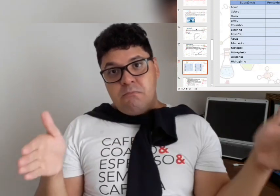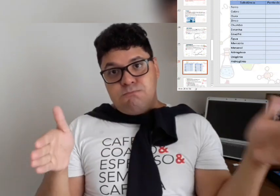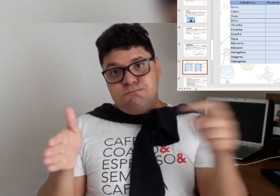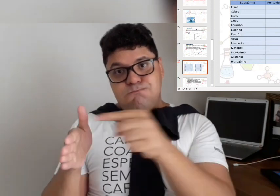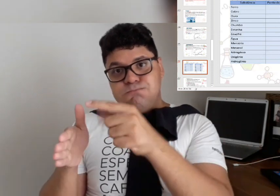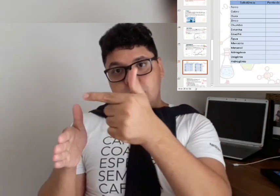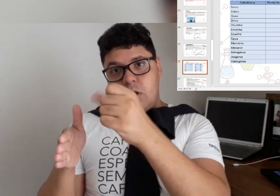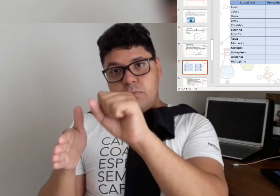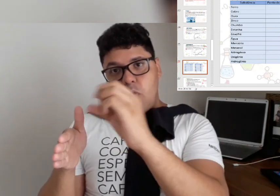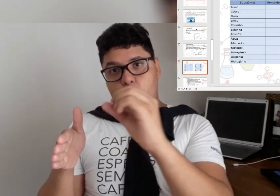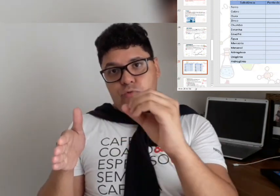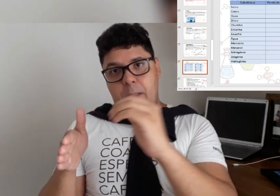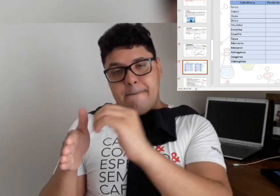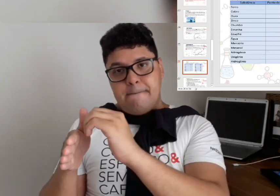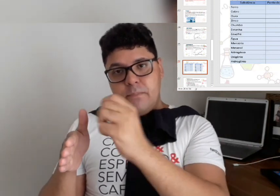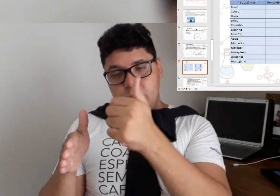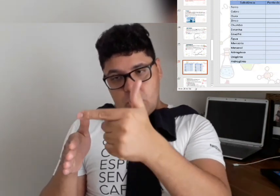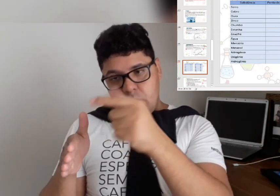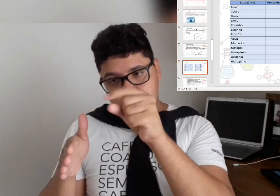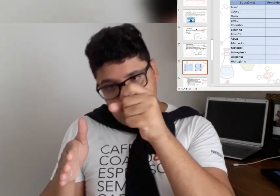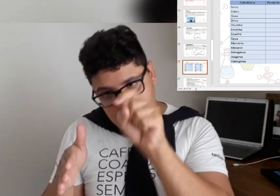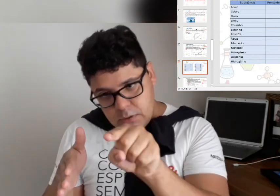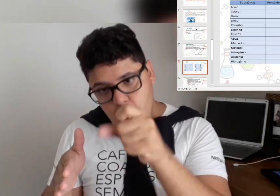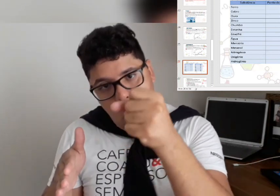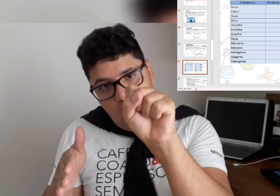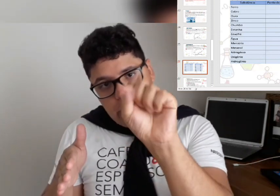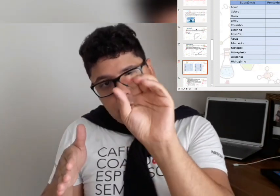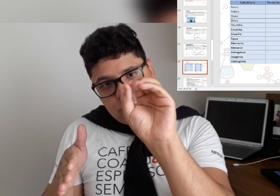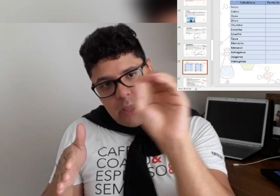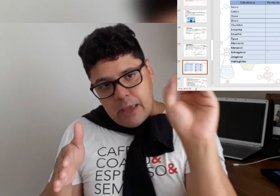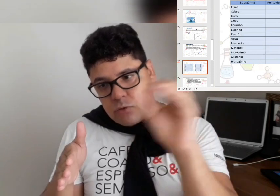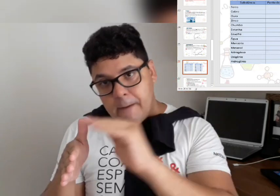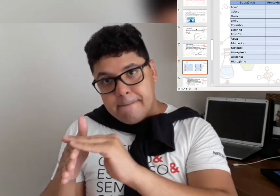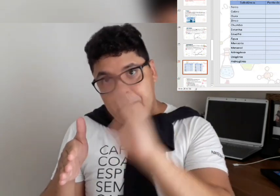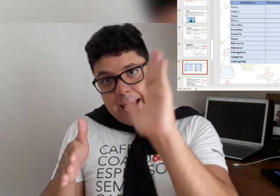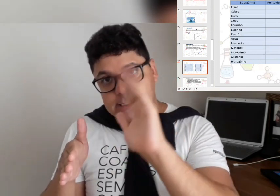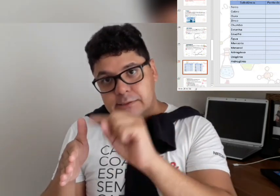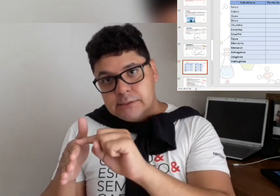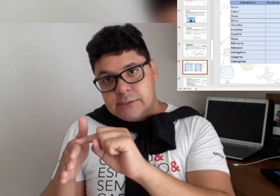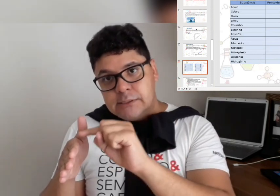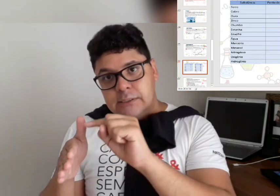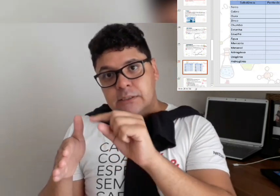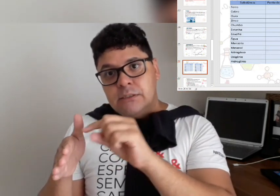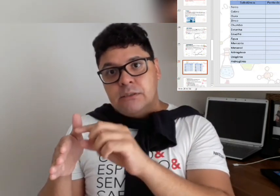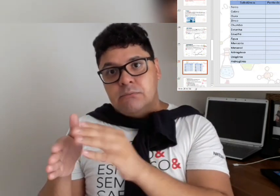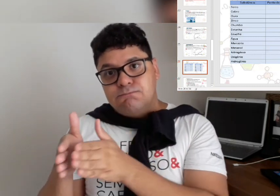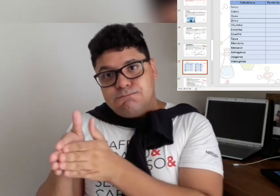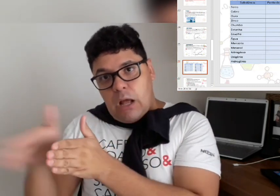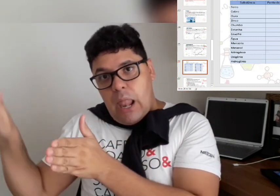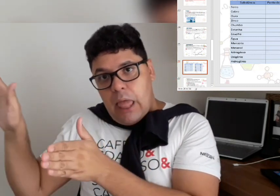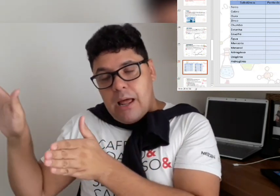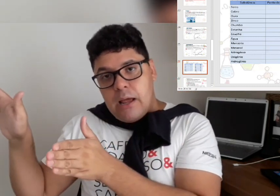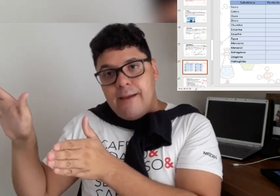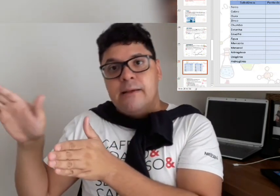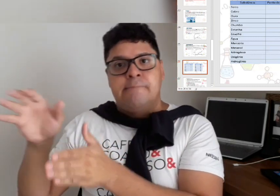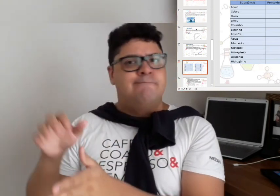2800 graus, o ferro vai passar do estado líquido para o estado gasoso. Então, em 2800 graus, ele está passando